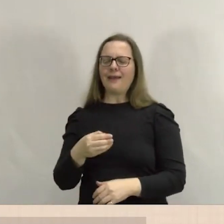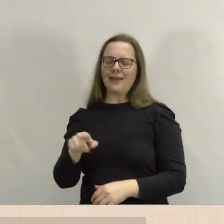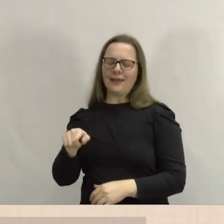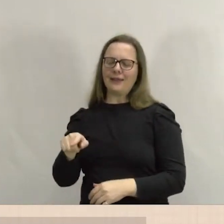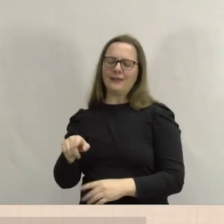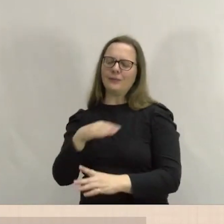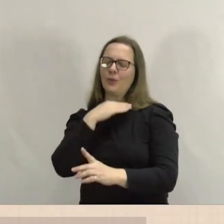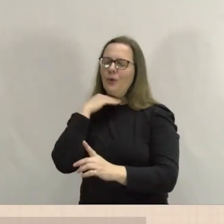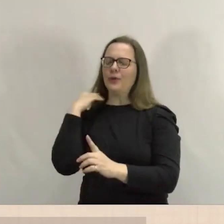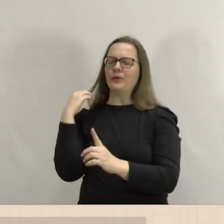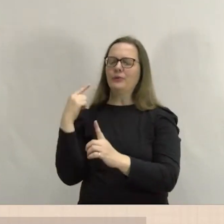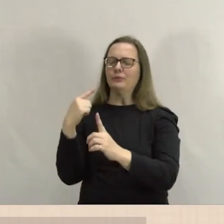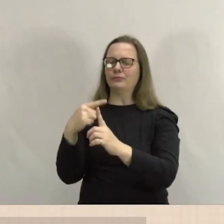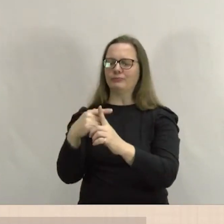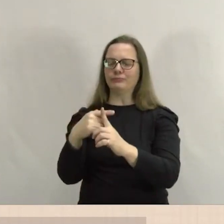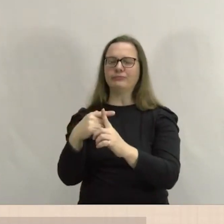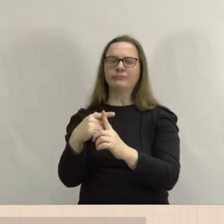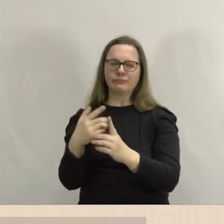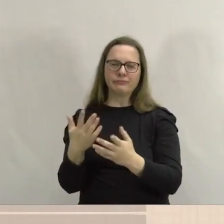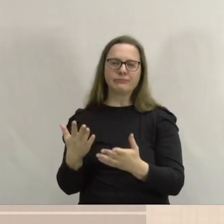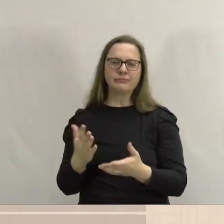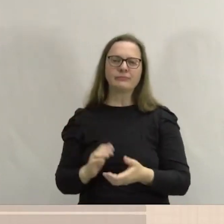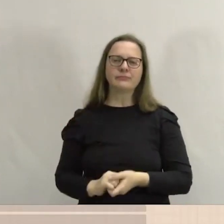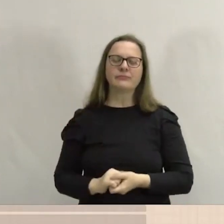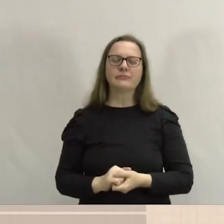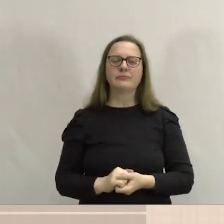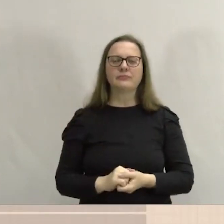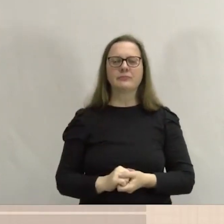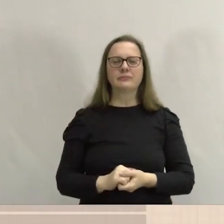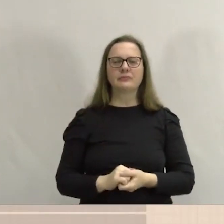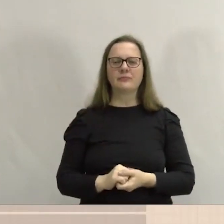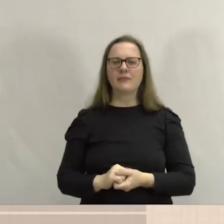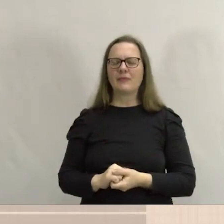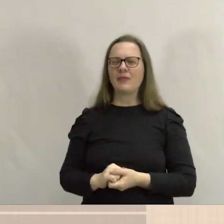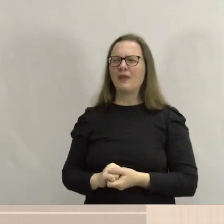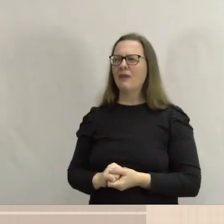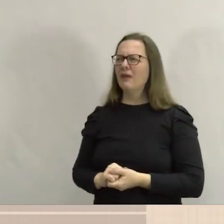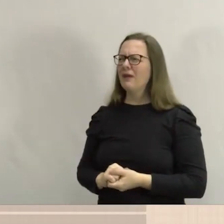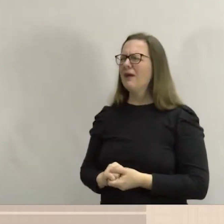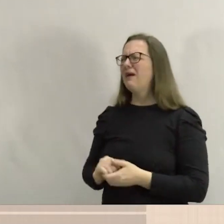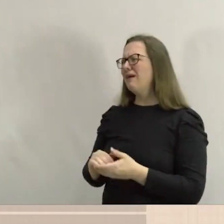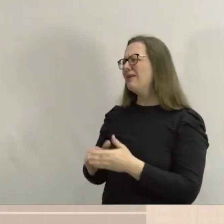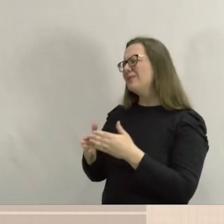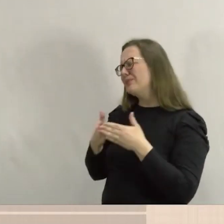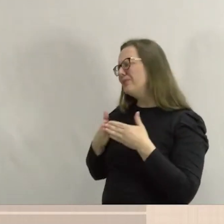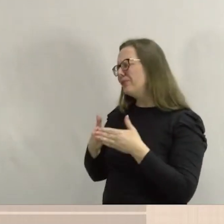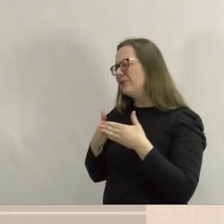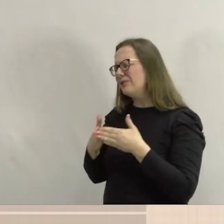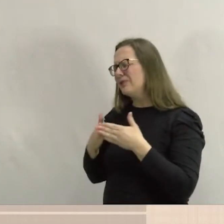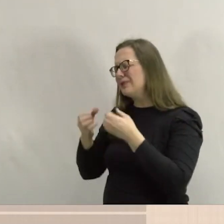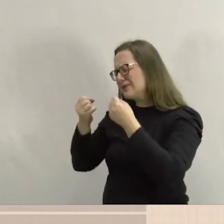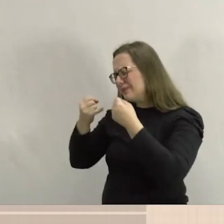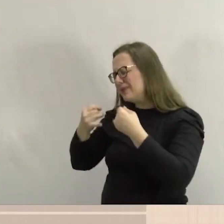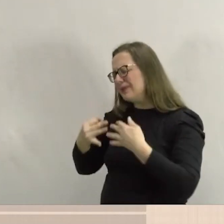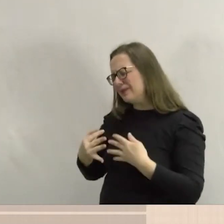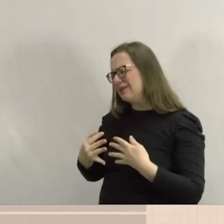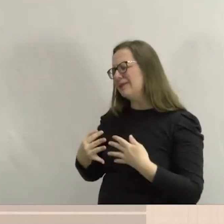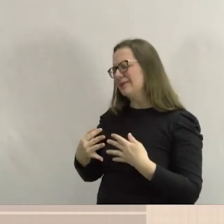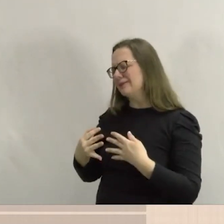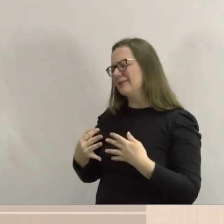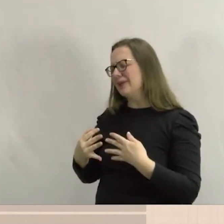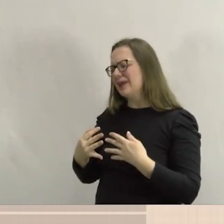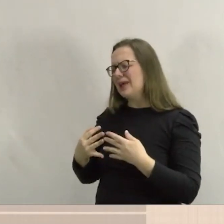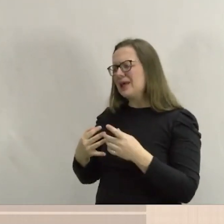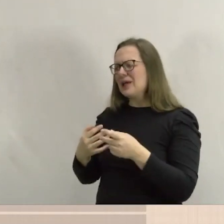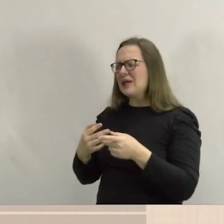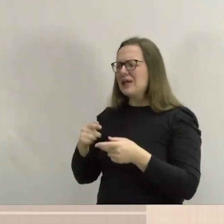Então o eunuco disse a Filipe: peço-te que me expliques a quem se refere o